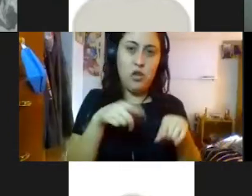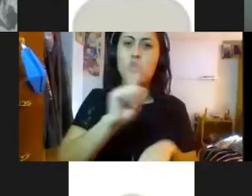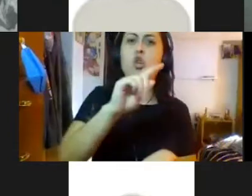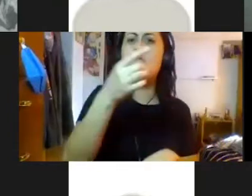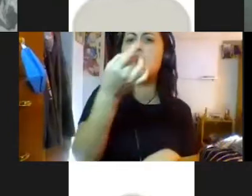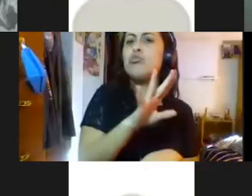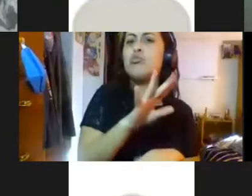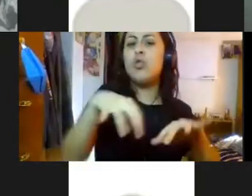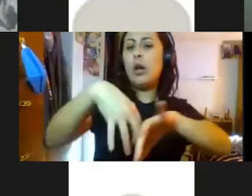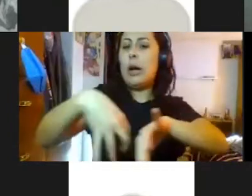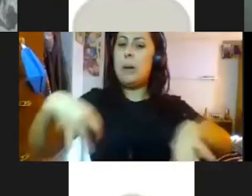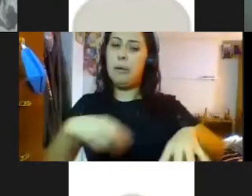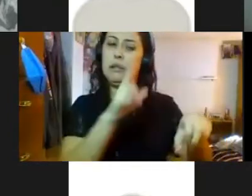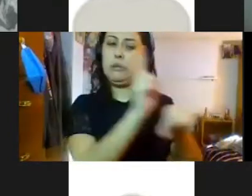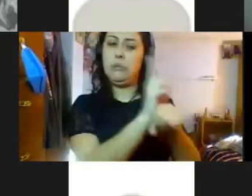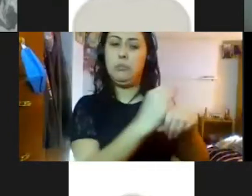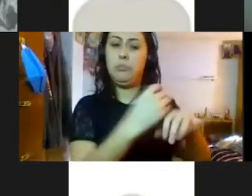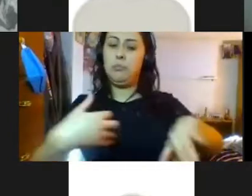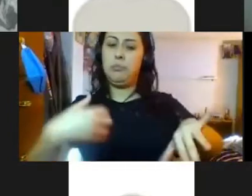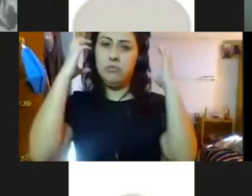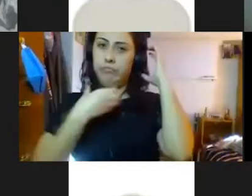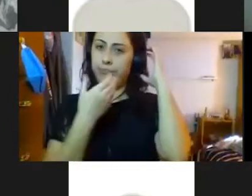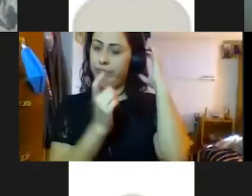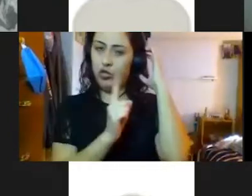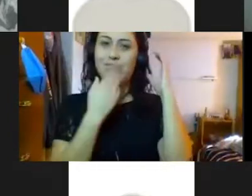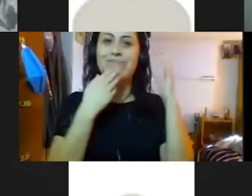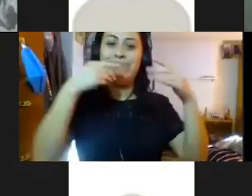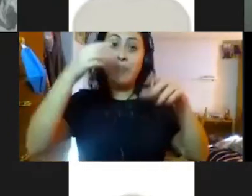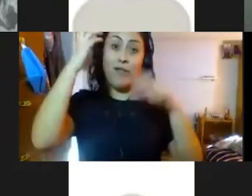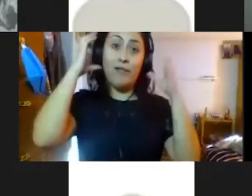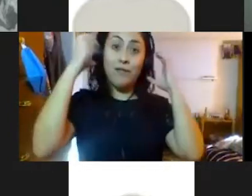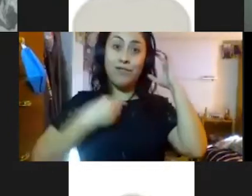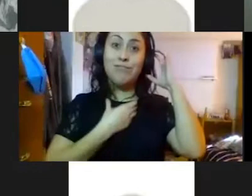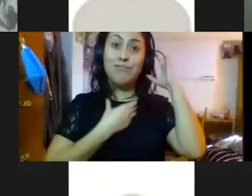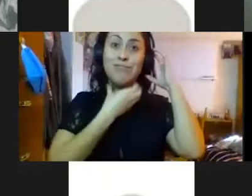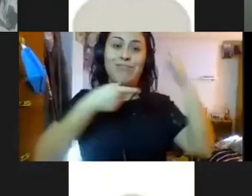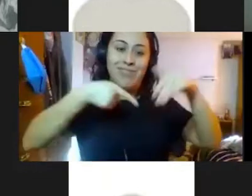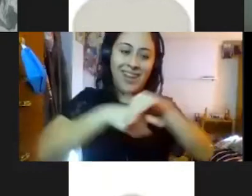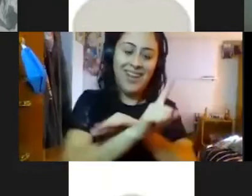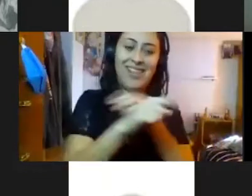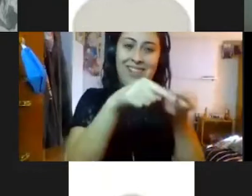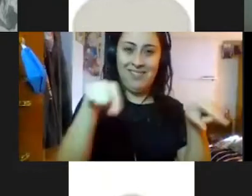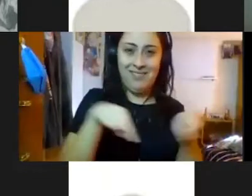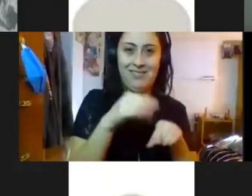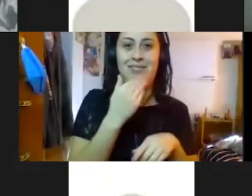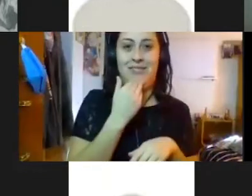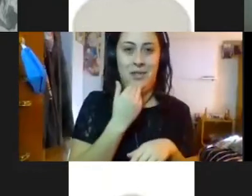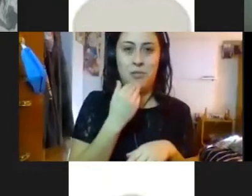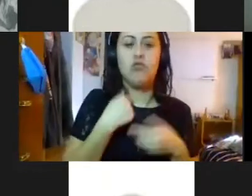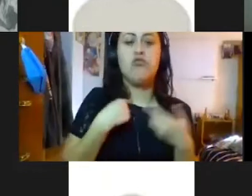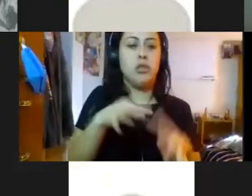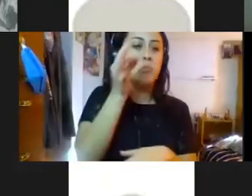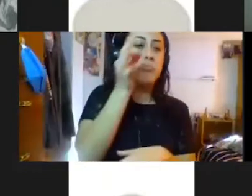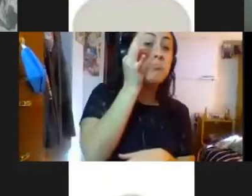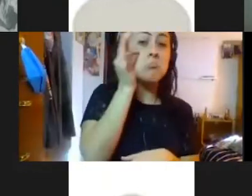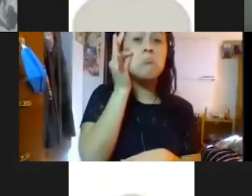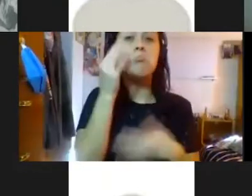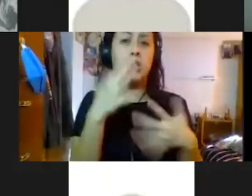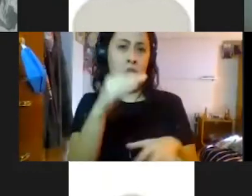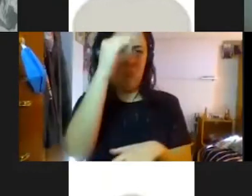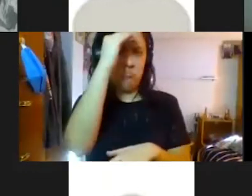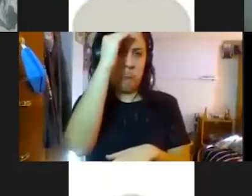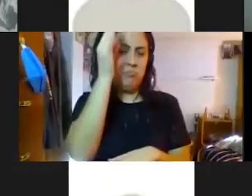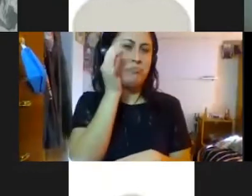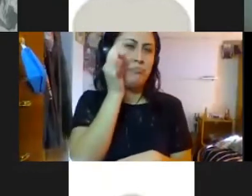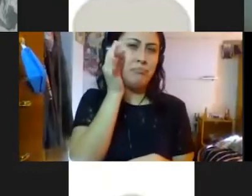generando este trabajo afuera, ¿ya? Y se generan los tiempos de plan específico. Yo he visto varias experiencias de ese tipo y en lo personal